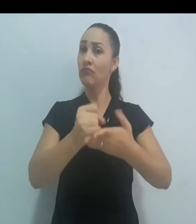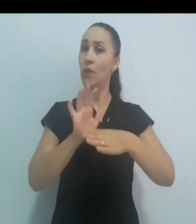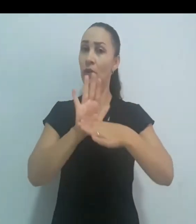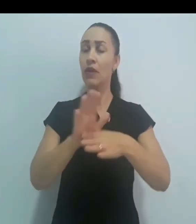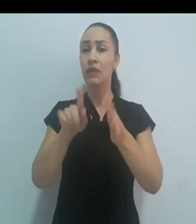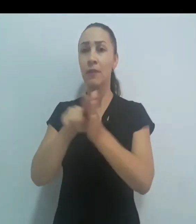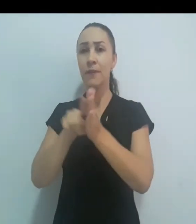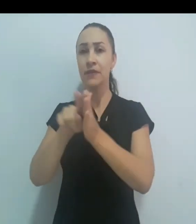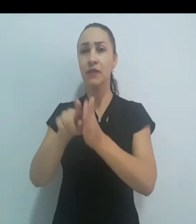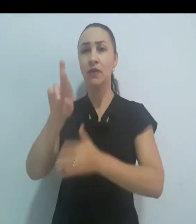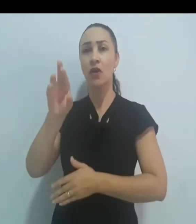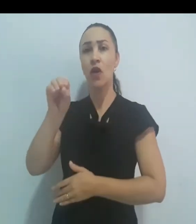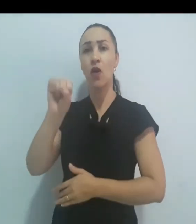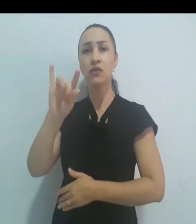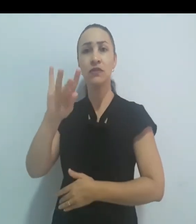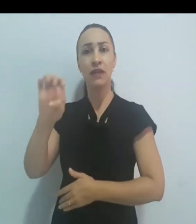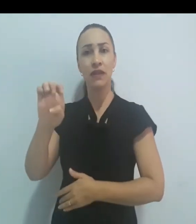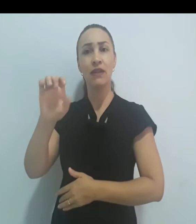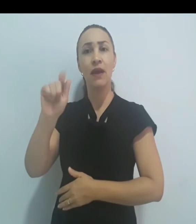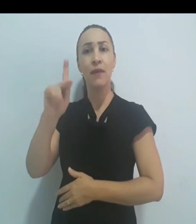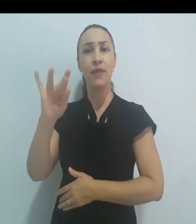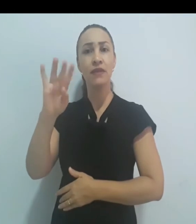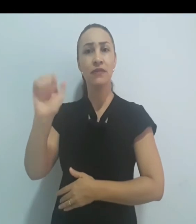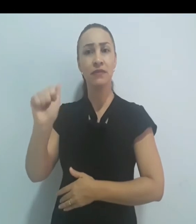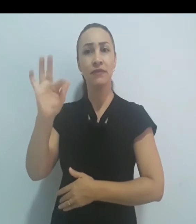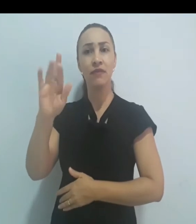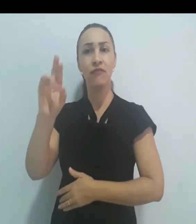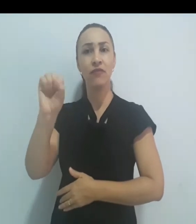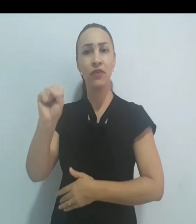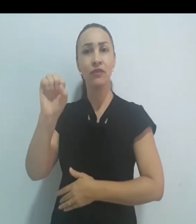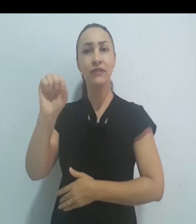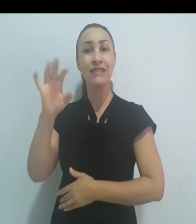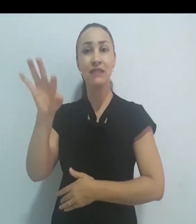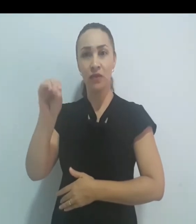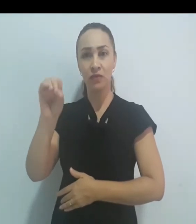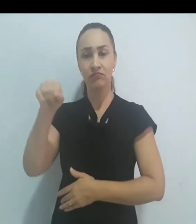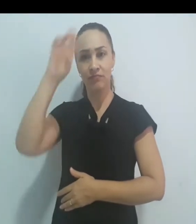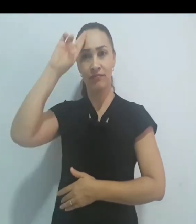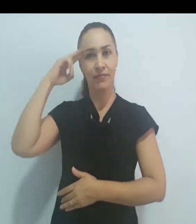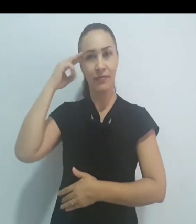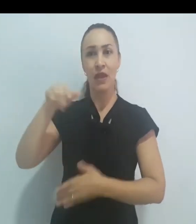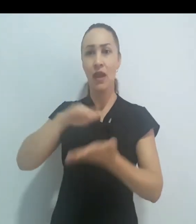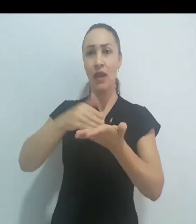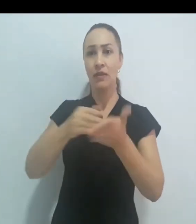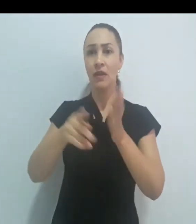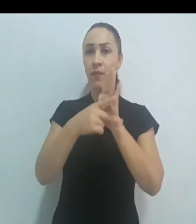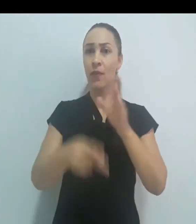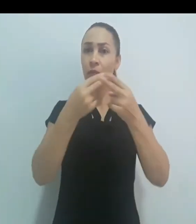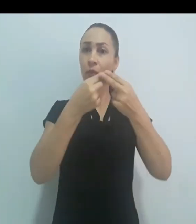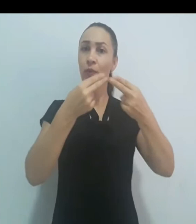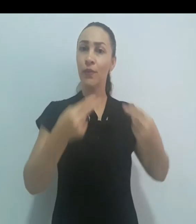contribuição da pesquisadora Rosilene Aparecida Froy Santos, que é intérprete